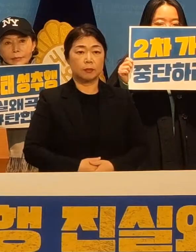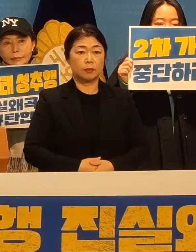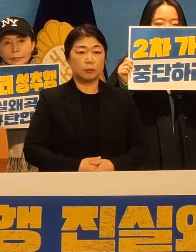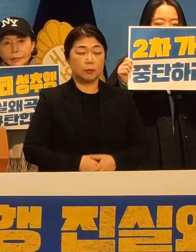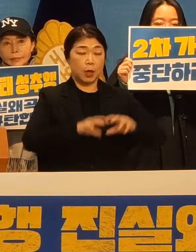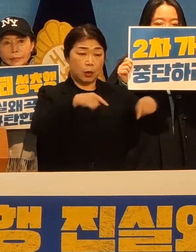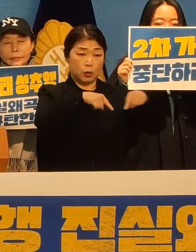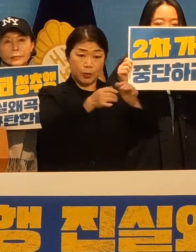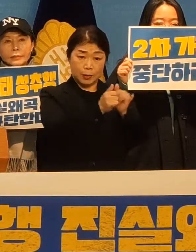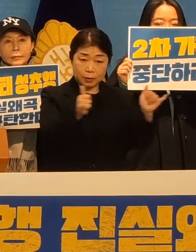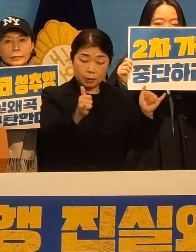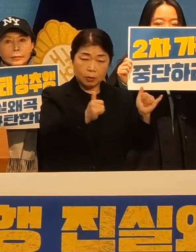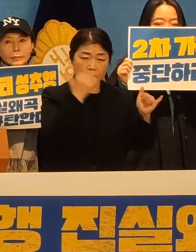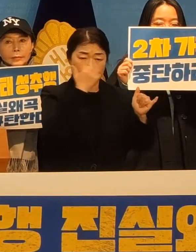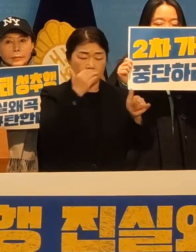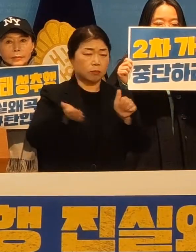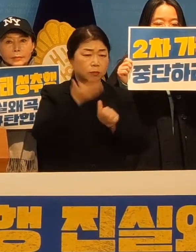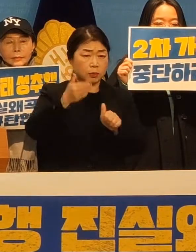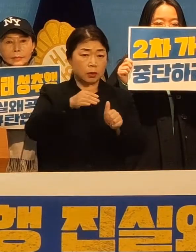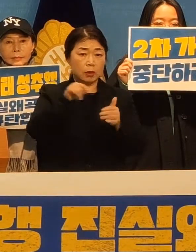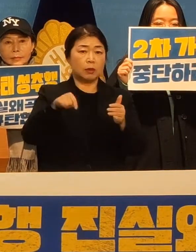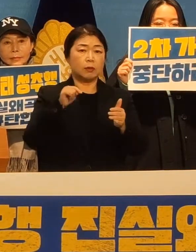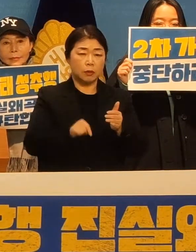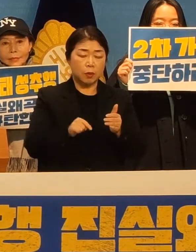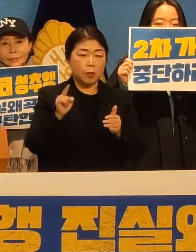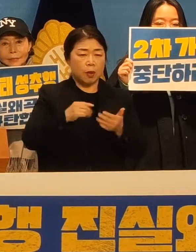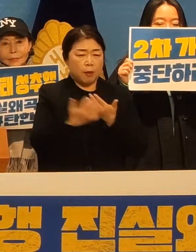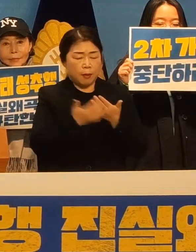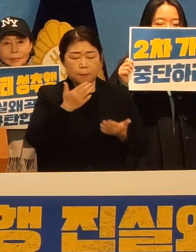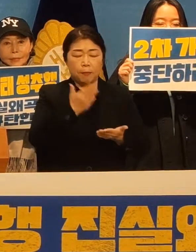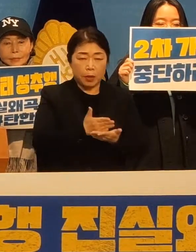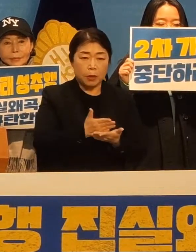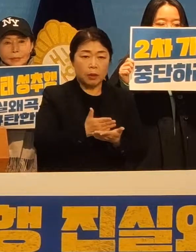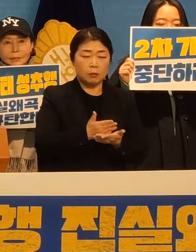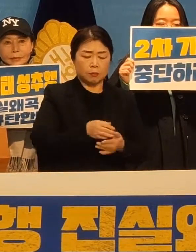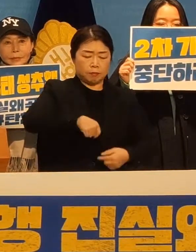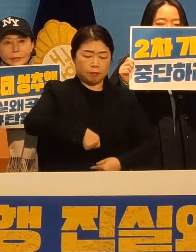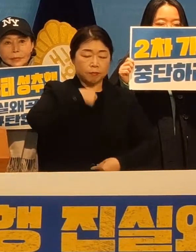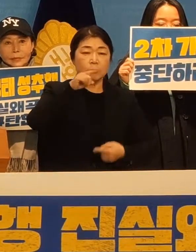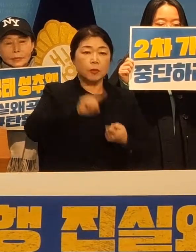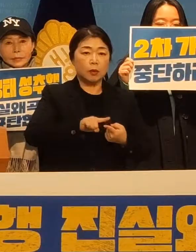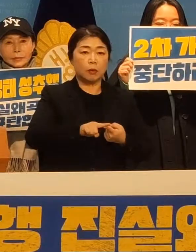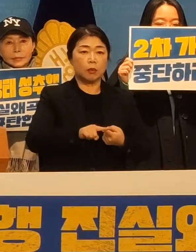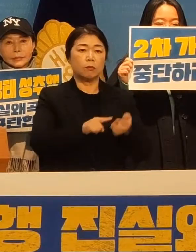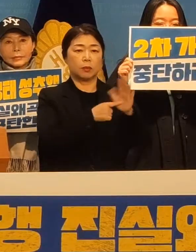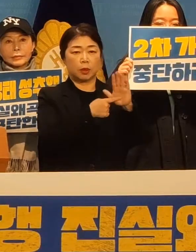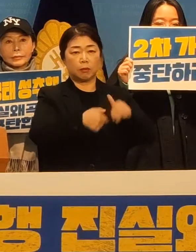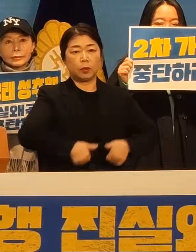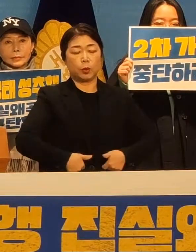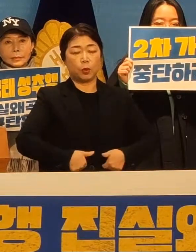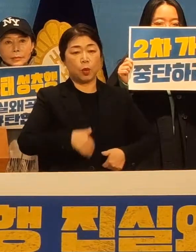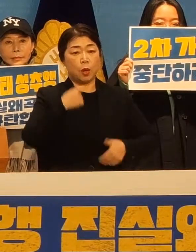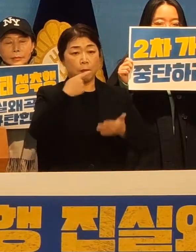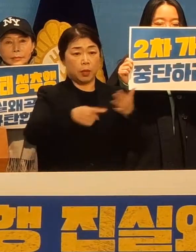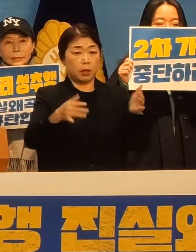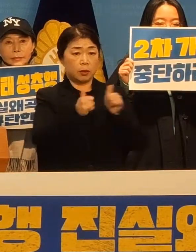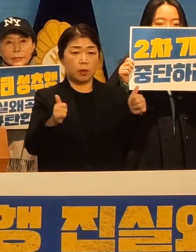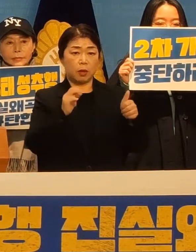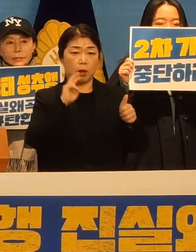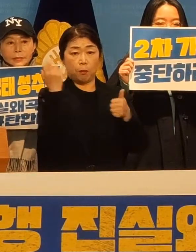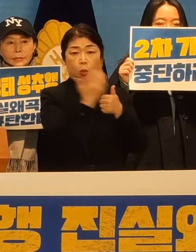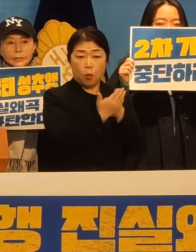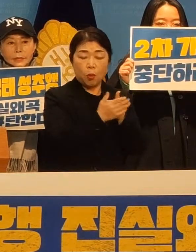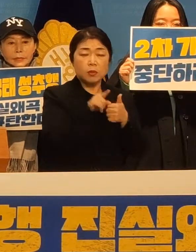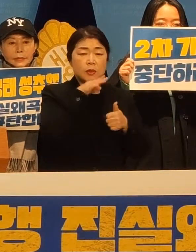정치인은 성비 앞에서 어떤 정치적 계산도 해서는 안 된다. 피해자 보호, 진실 규명, 책임 이행은 그